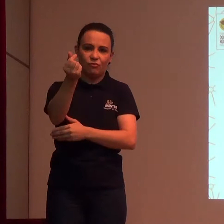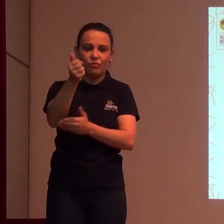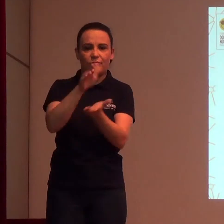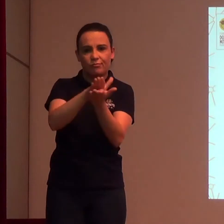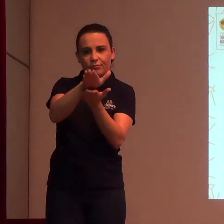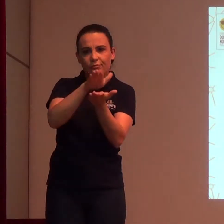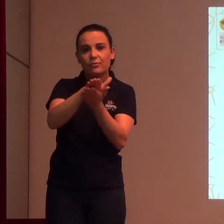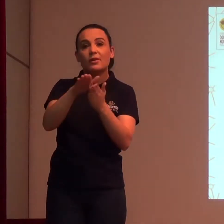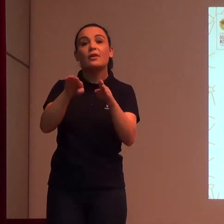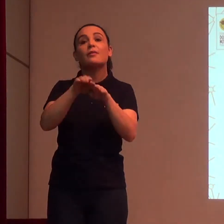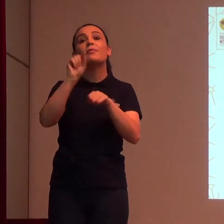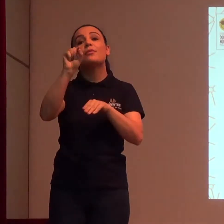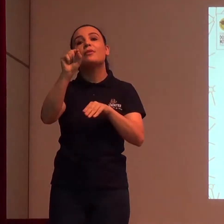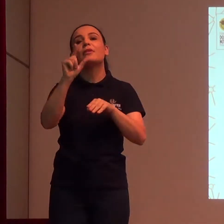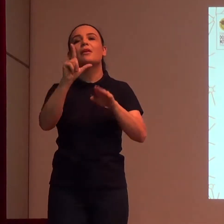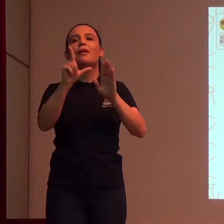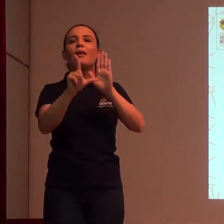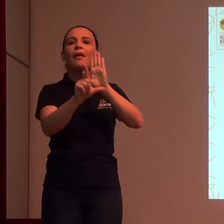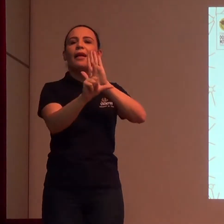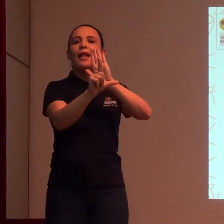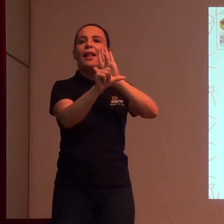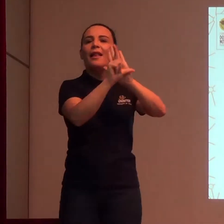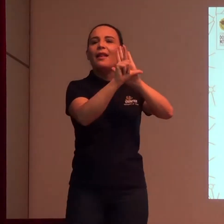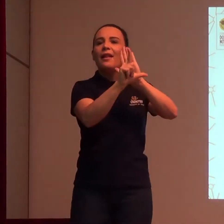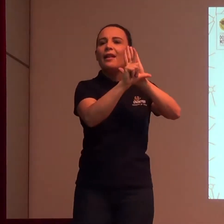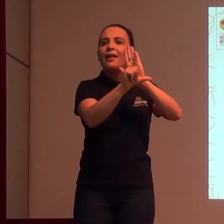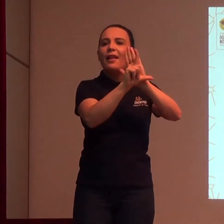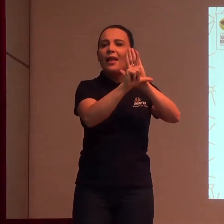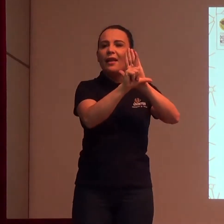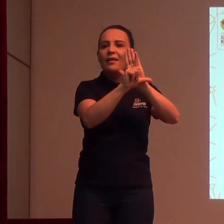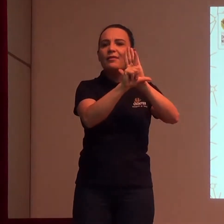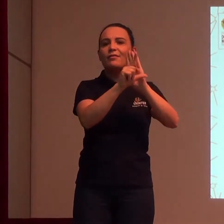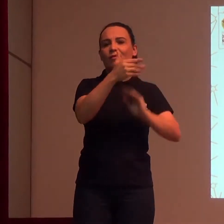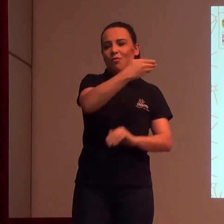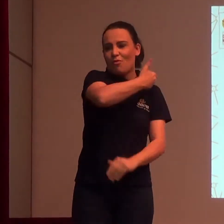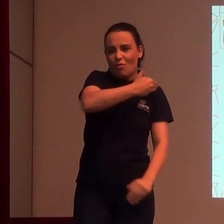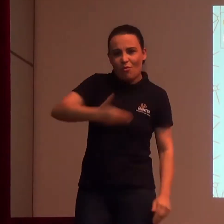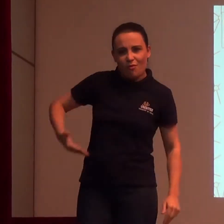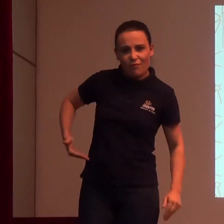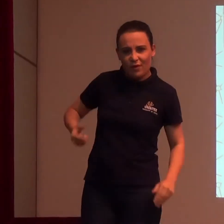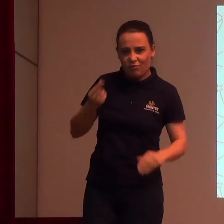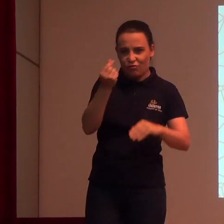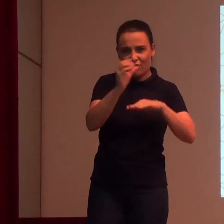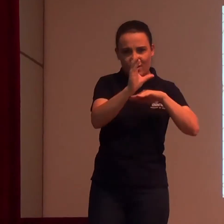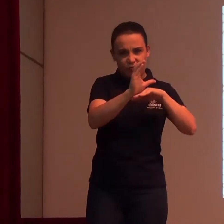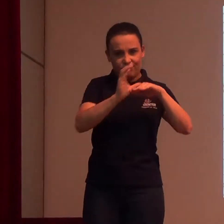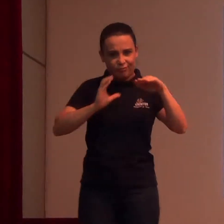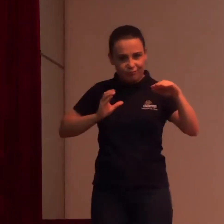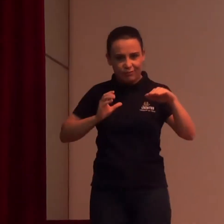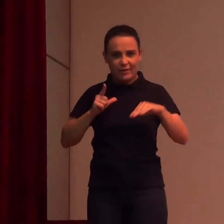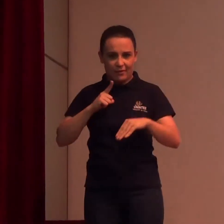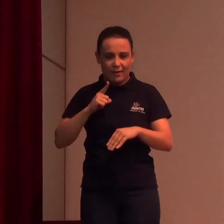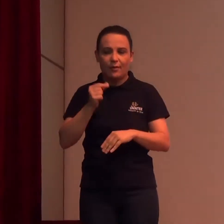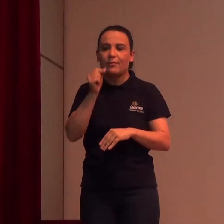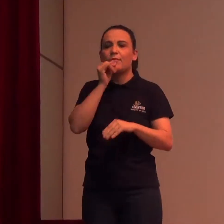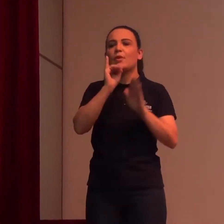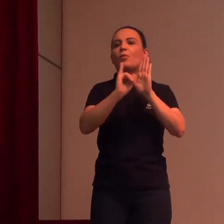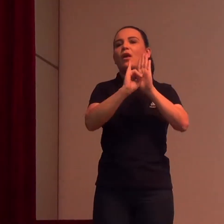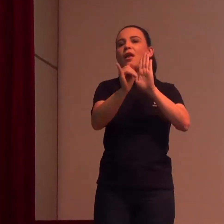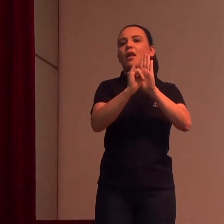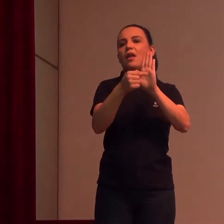incentivo fiscal, MINC, Lei Rouanet. Então a gente escreve o projeto, coloca lá qual é o custo,